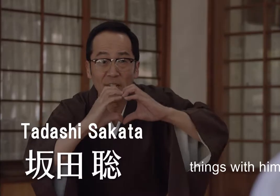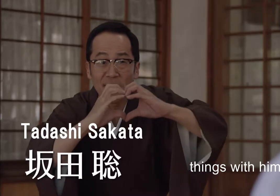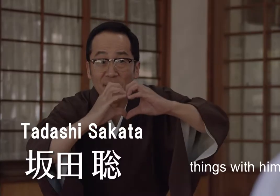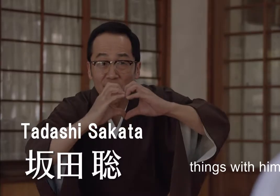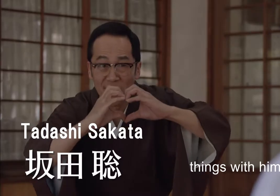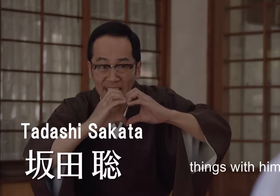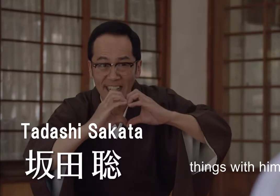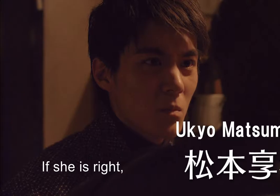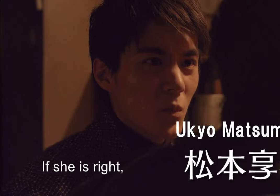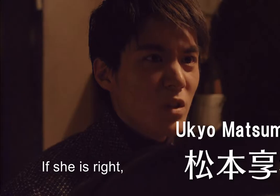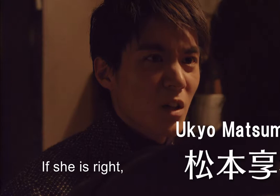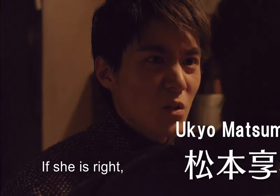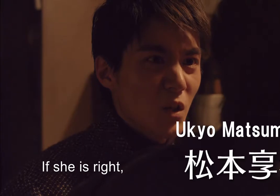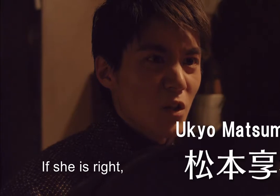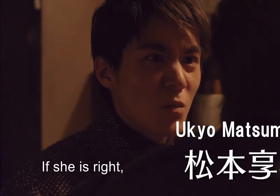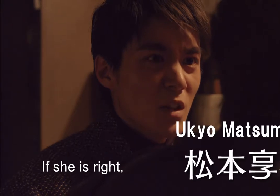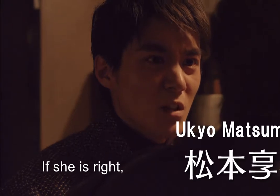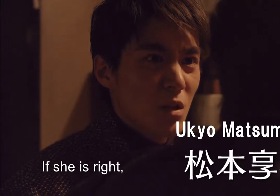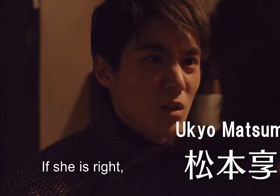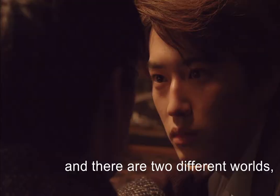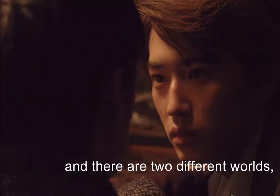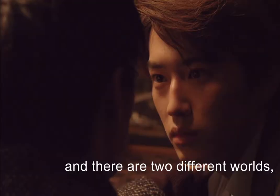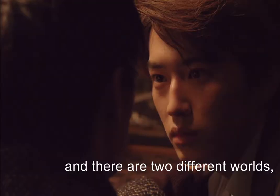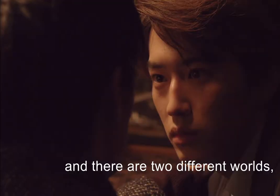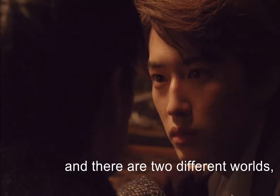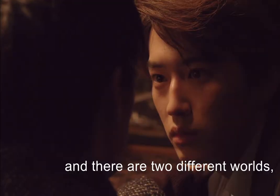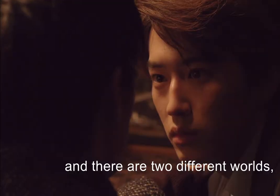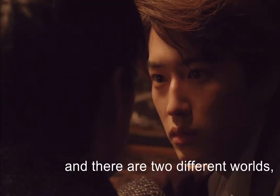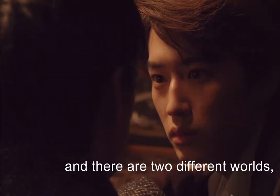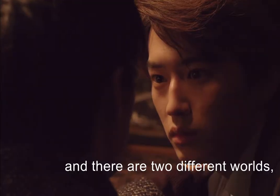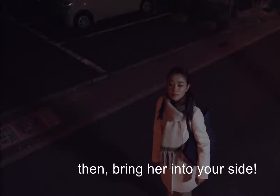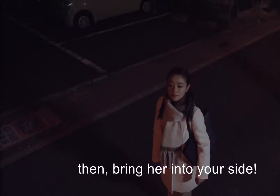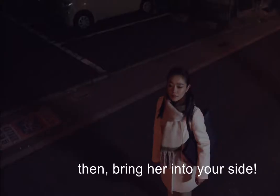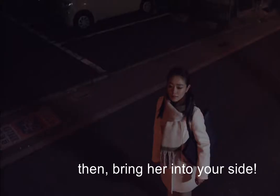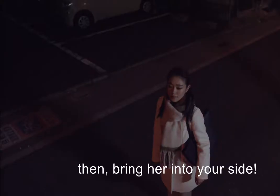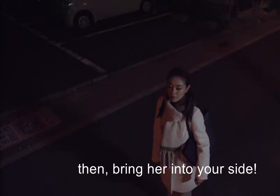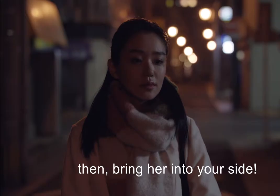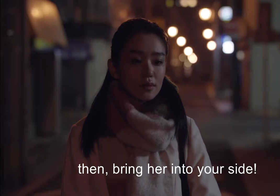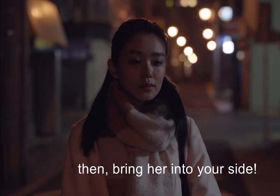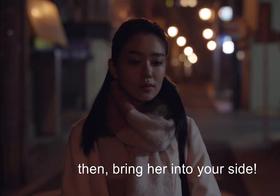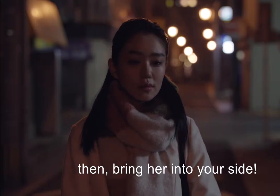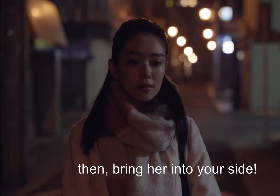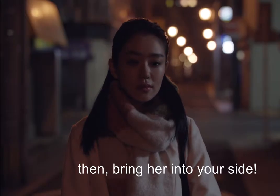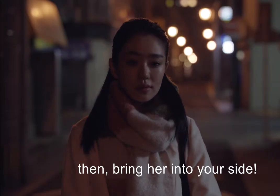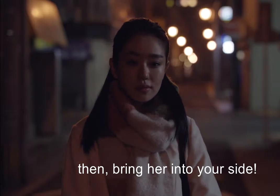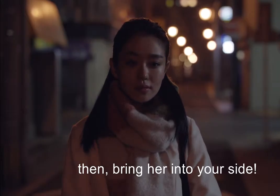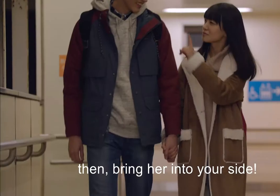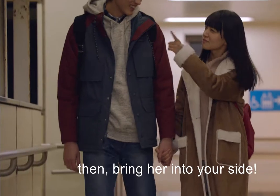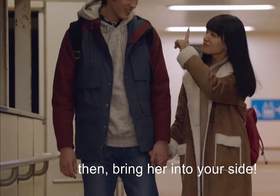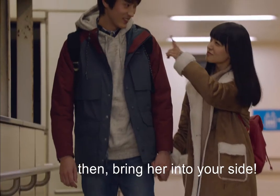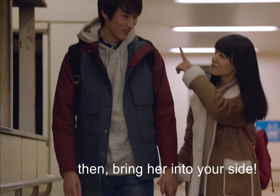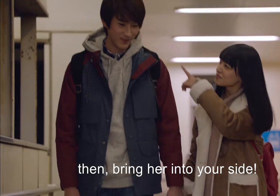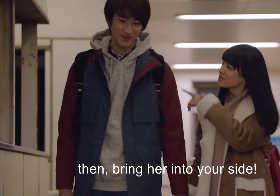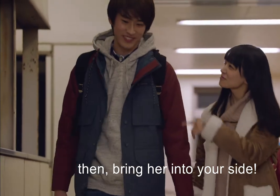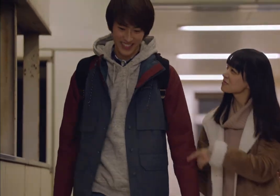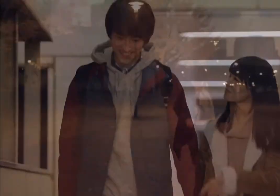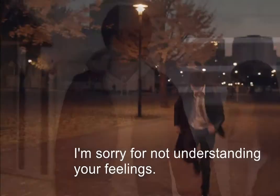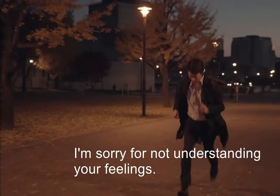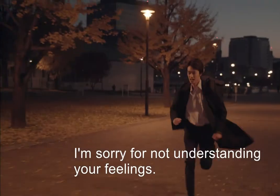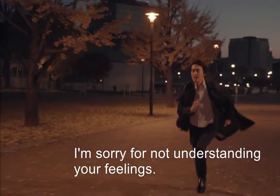きようとね。 もし彼女が言うみたいに住む世界が違うんやったら、お前の世界に彼女ば連れてくればよかろうが。 りっちゃんの不安な気